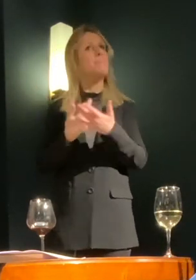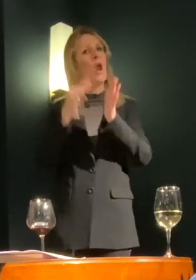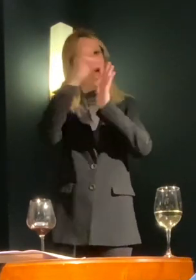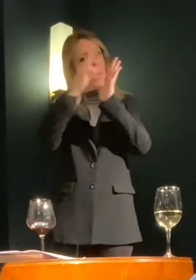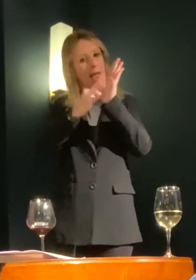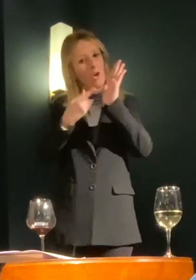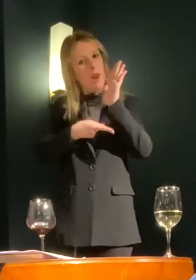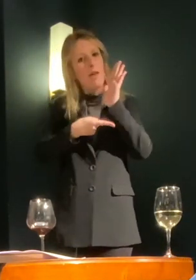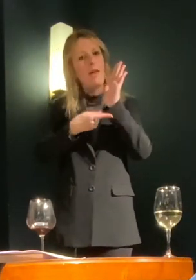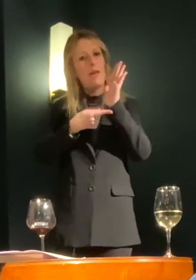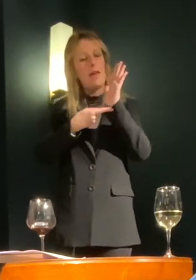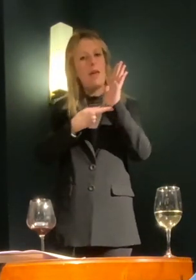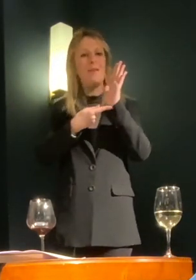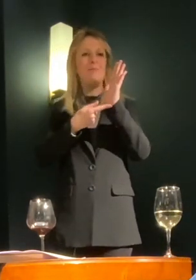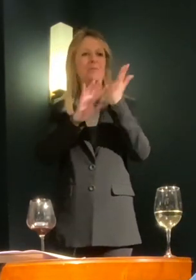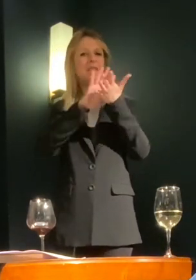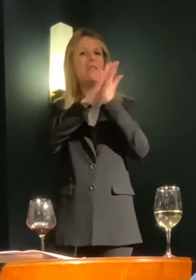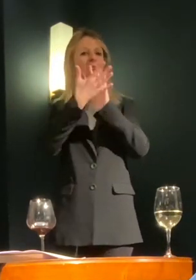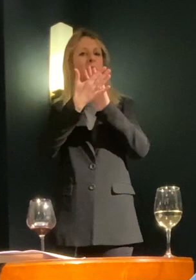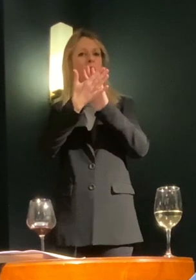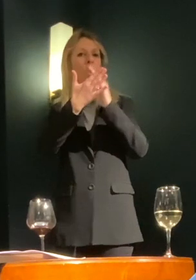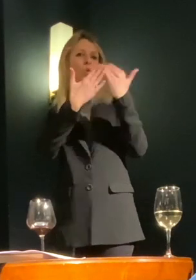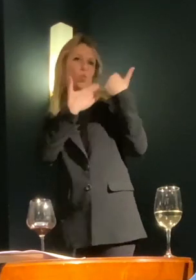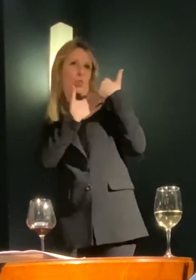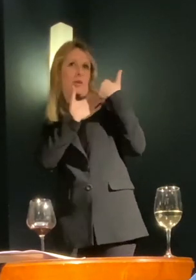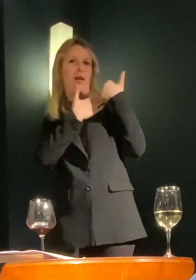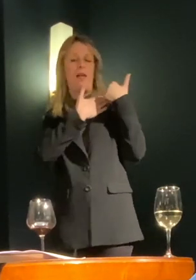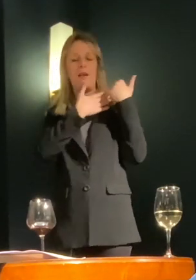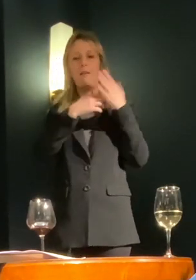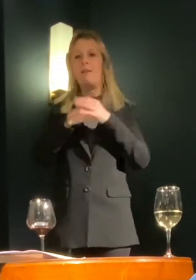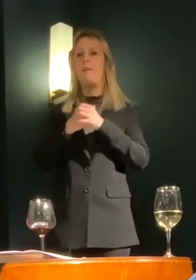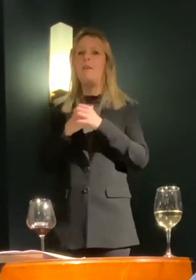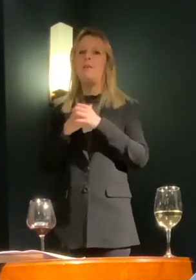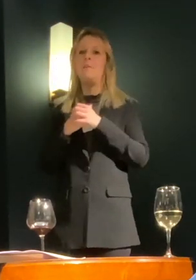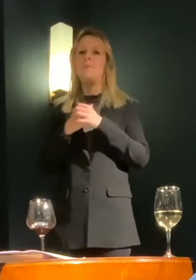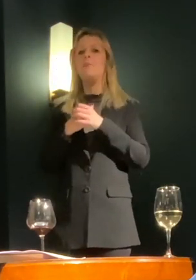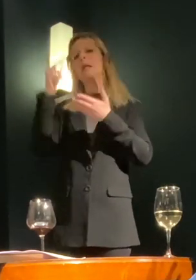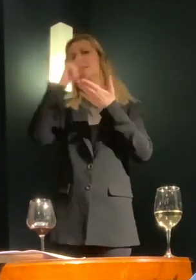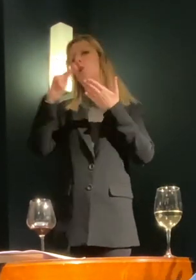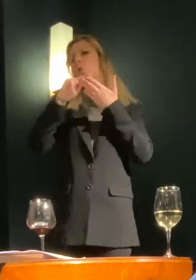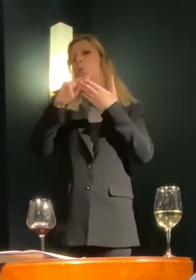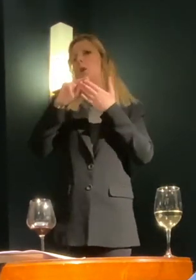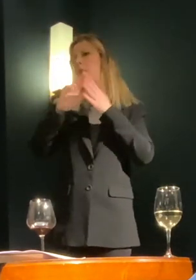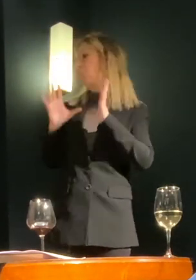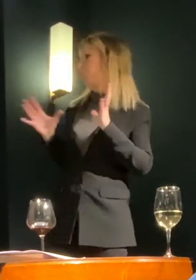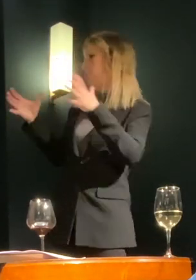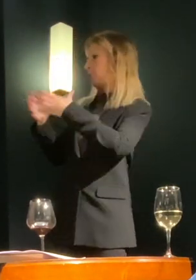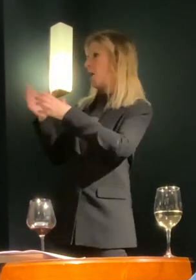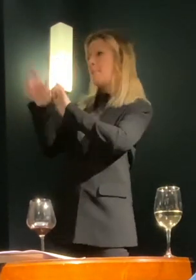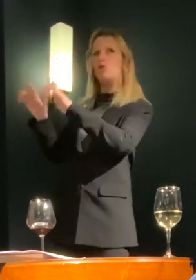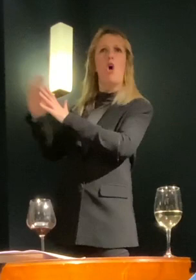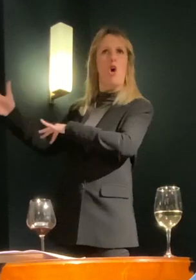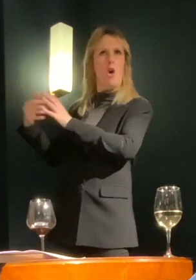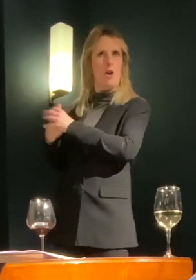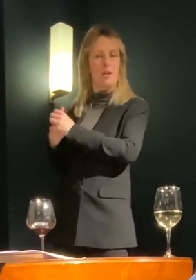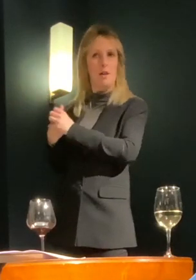poi ti tengono al sicuro. Soprattutto queste scritture sono tutte scritture collettive. Difficilmente tu scrivi una sceneggiatura da solo, scrivi